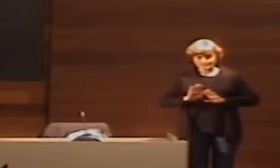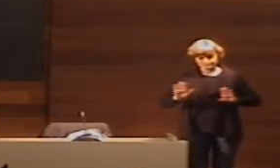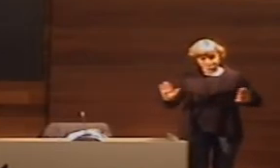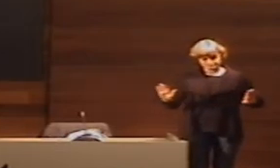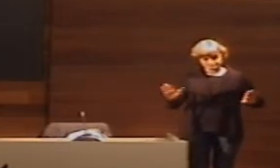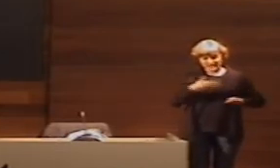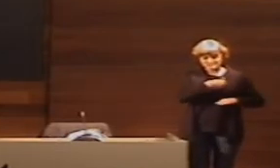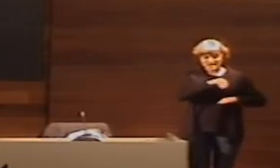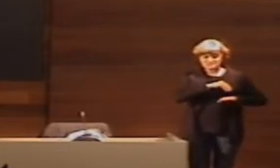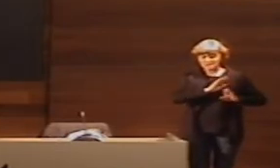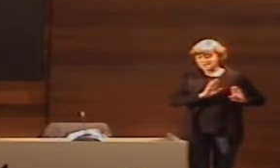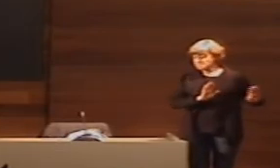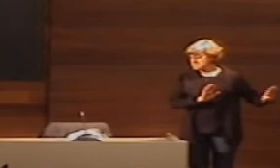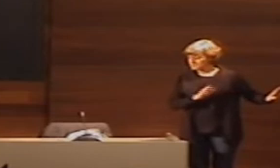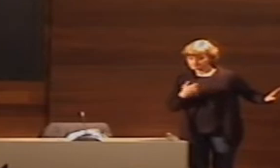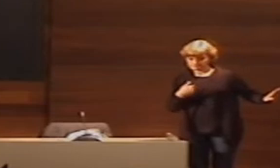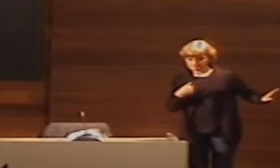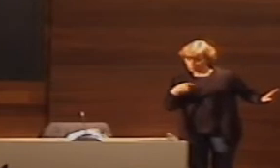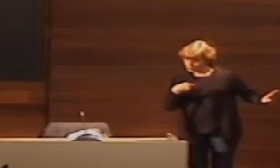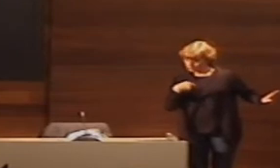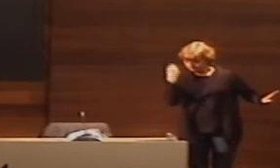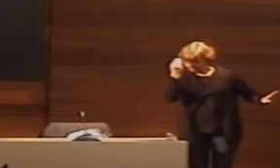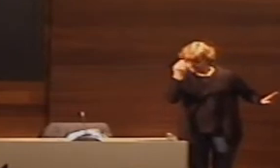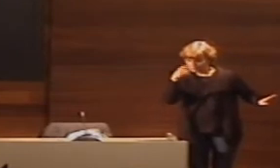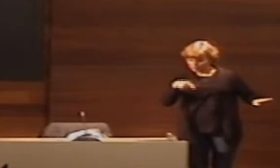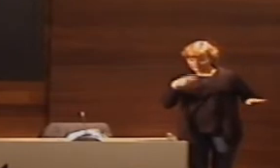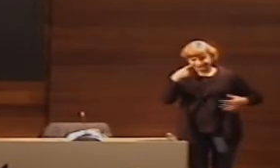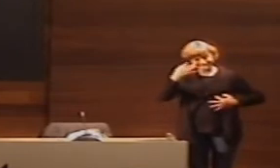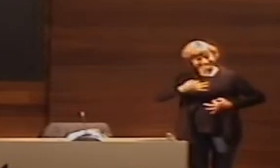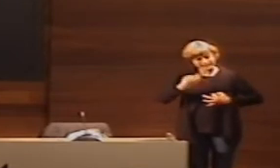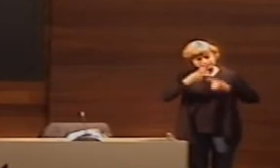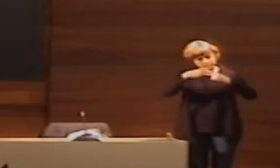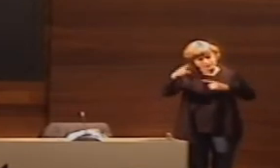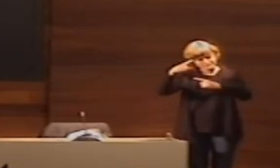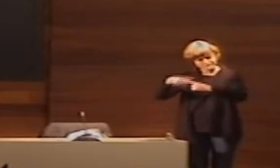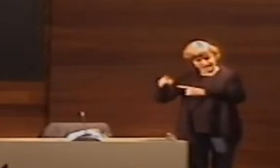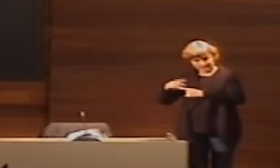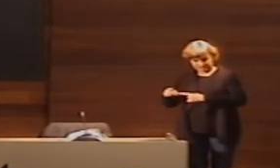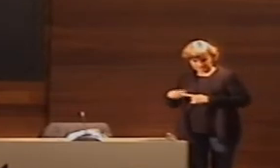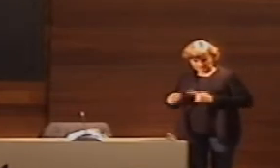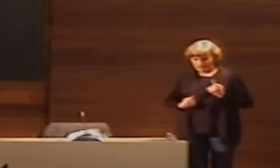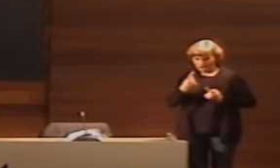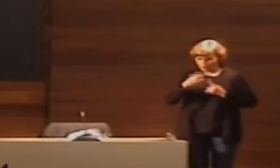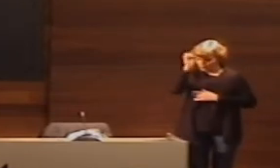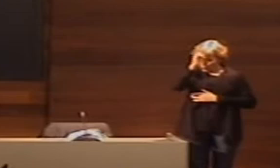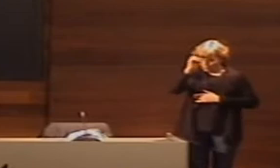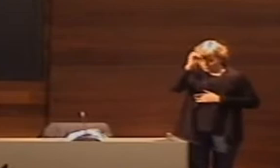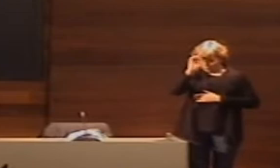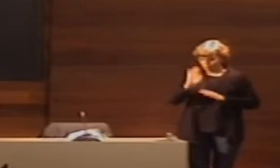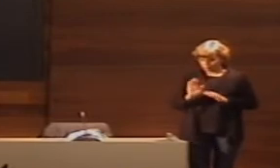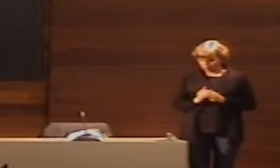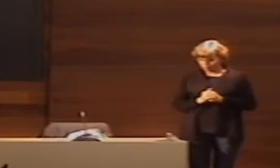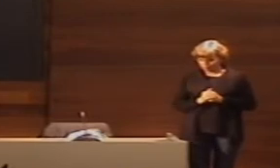de España. Creo que hay muchas realidades distintas, muchas realidades diferentes entre las